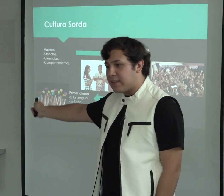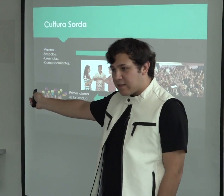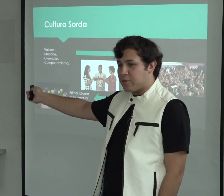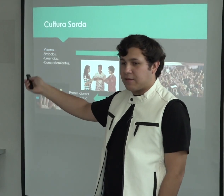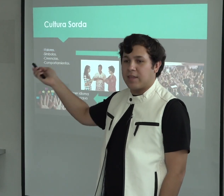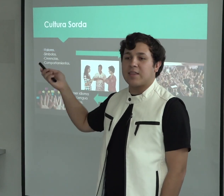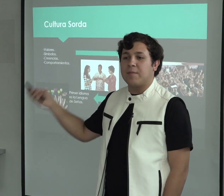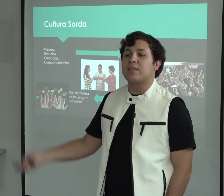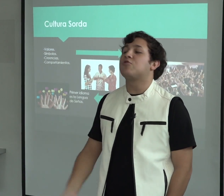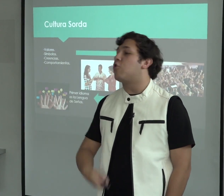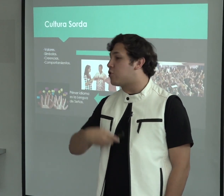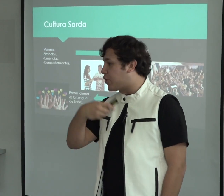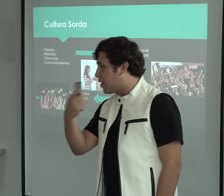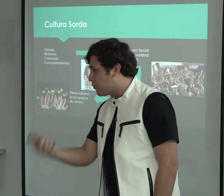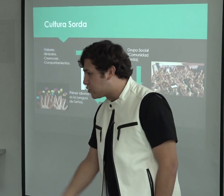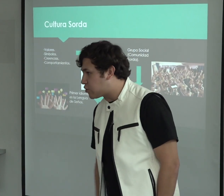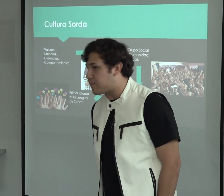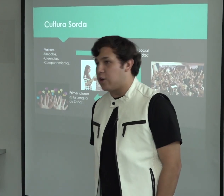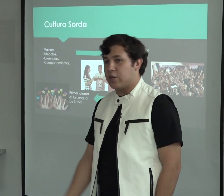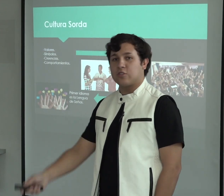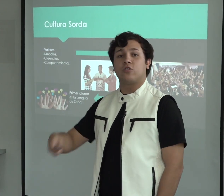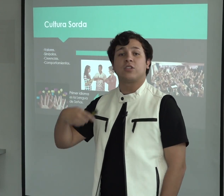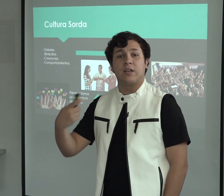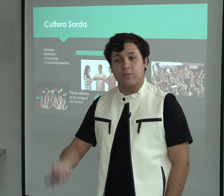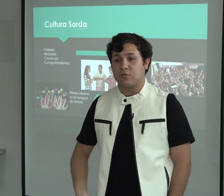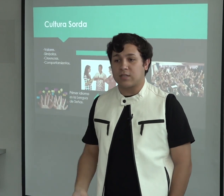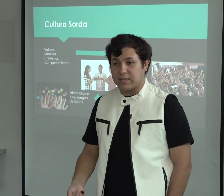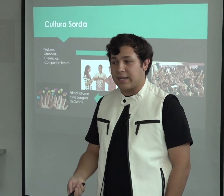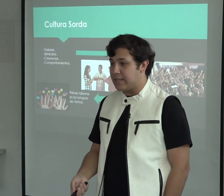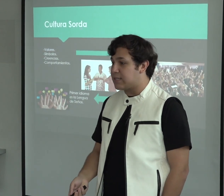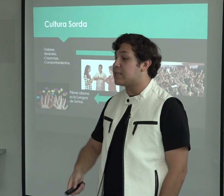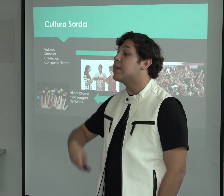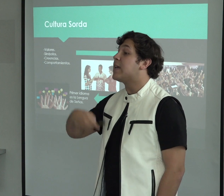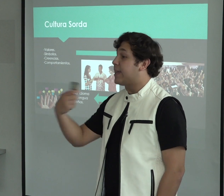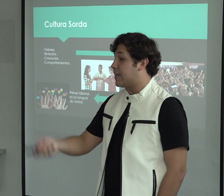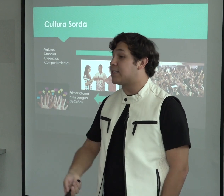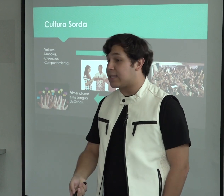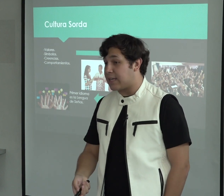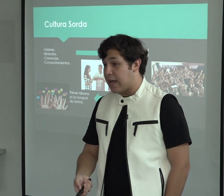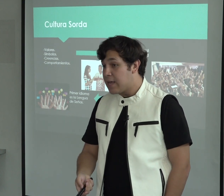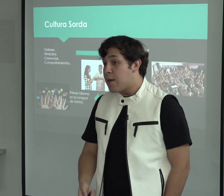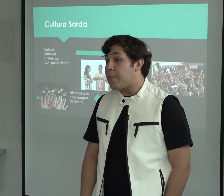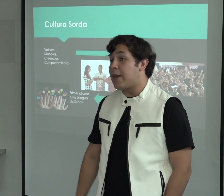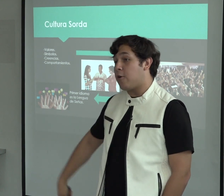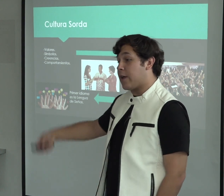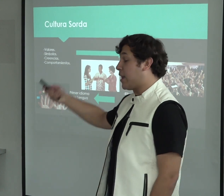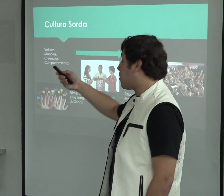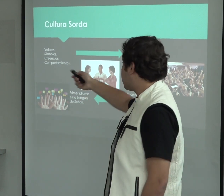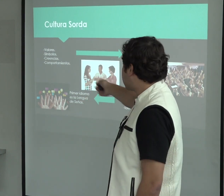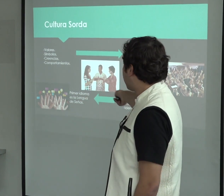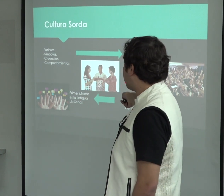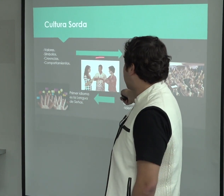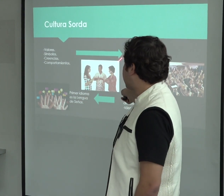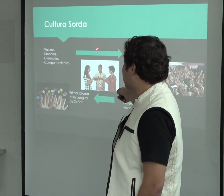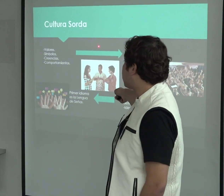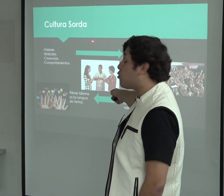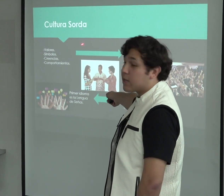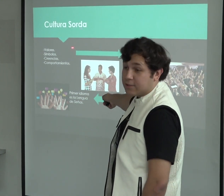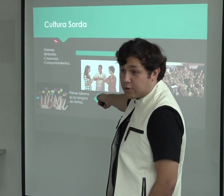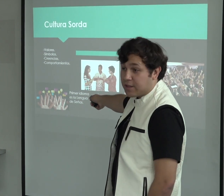pues evidentemente todos tenemos nuestros valores, todos tenemos nuestras creencias y etcétera. Pero en la cuestión de cultura sorda